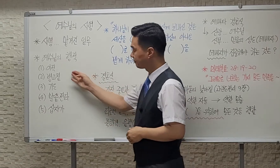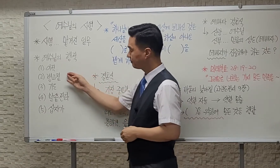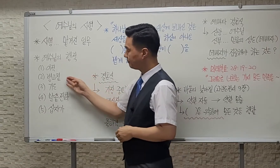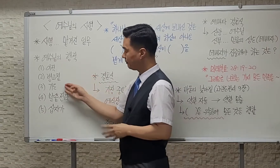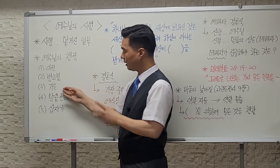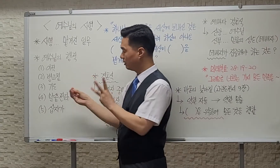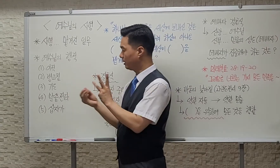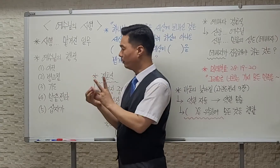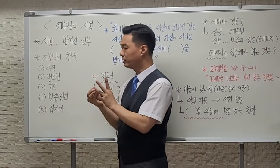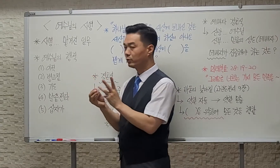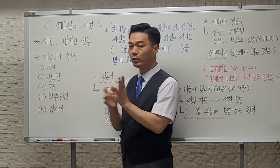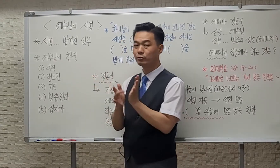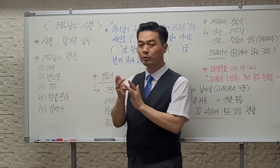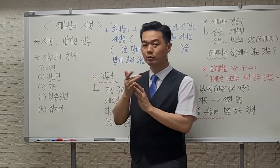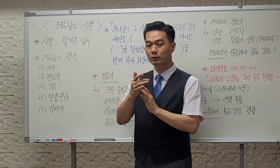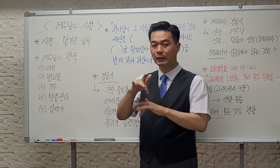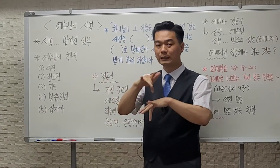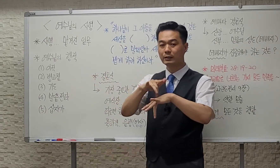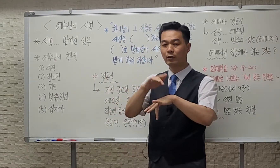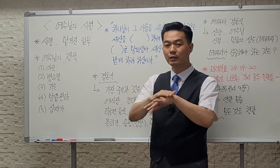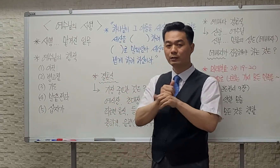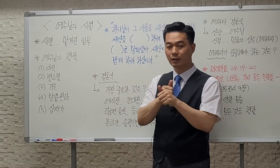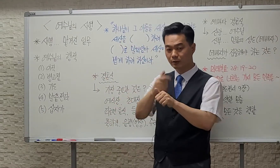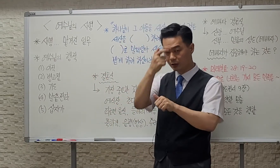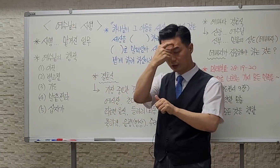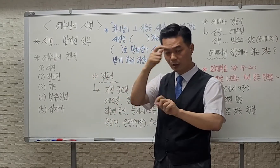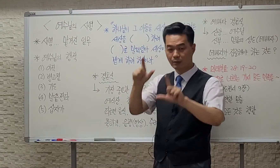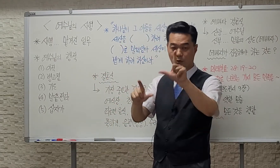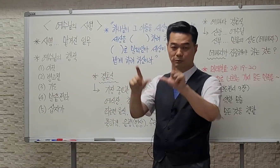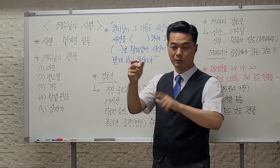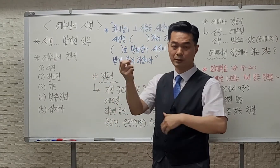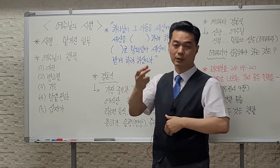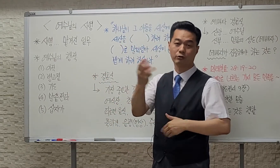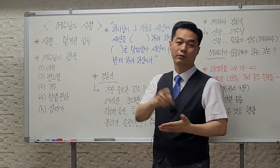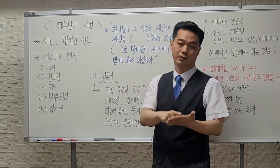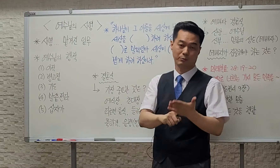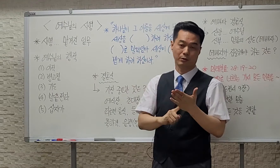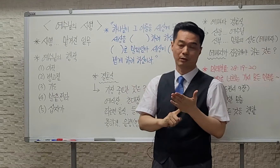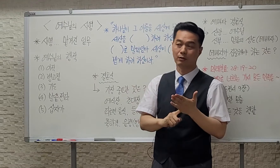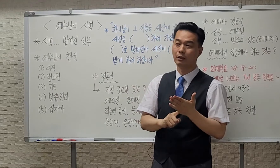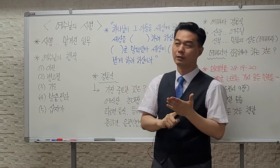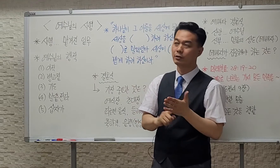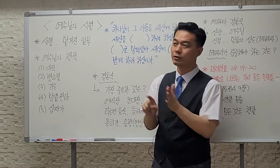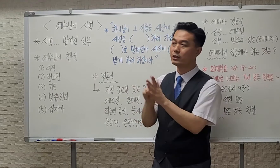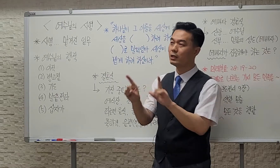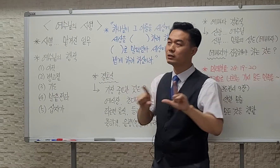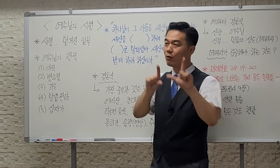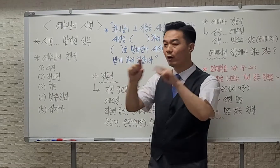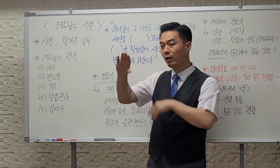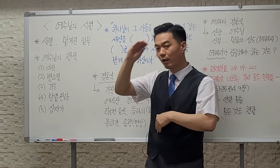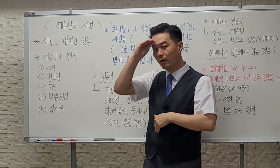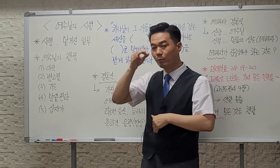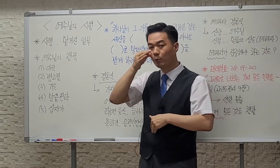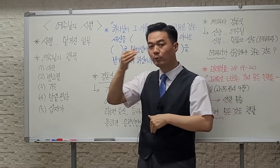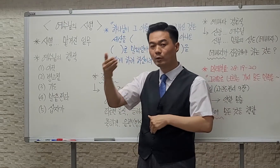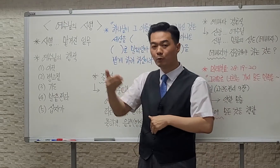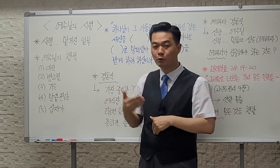세 번째로 예수님은 습관을 따라서 기도하는 모습들이 자주 나왔습니다. 이것은 신앙생활에 모범을 보여주신